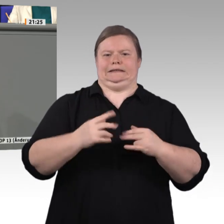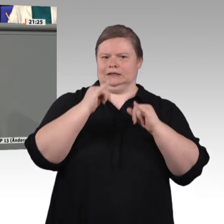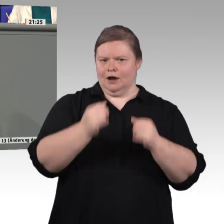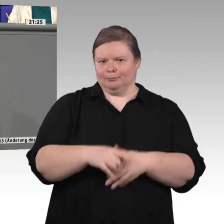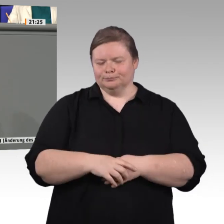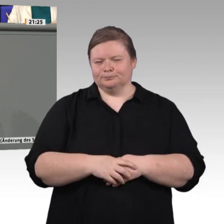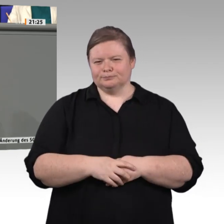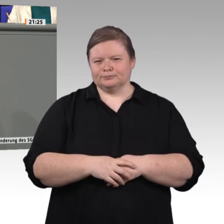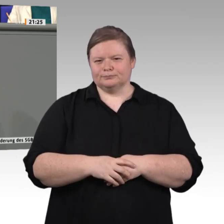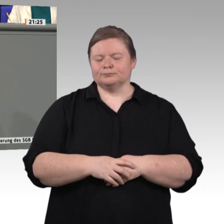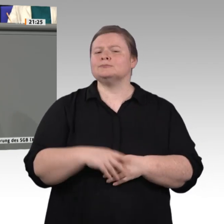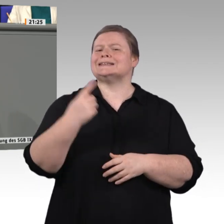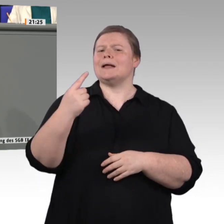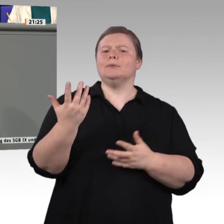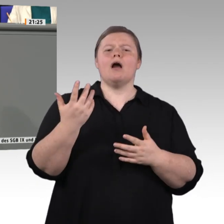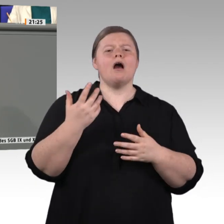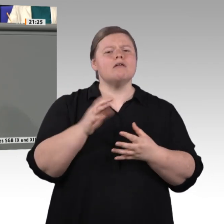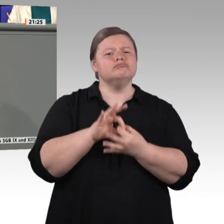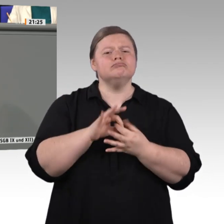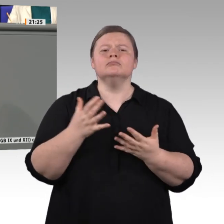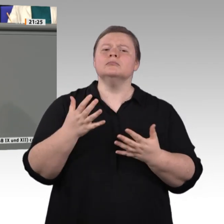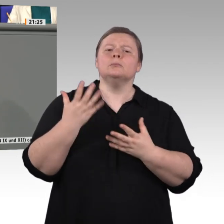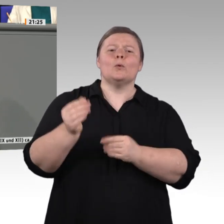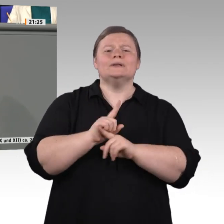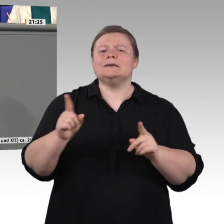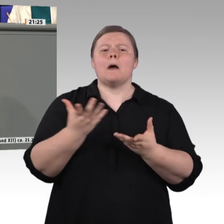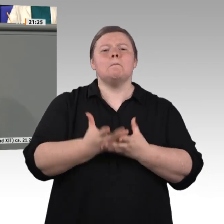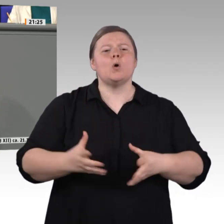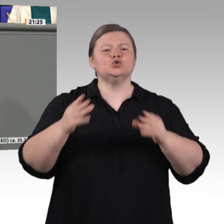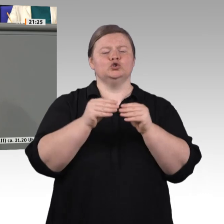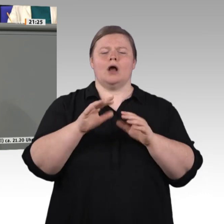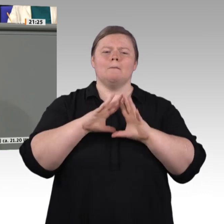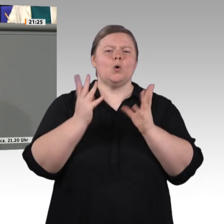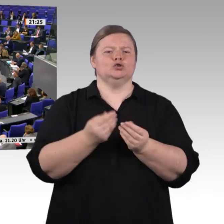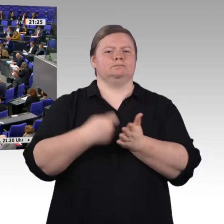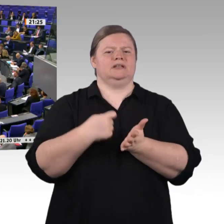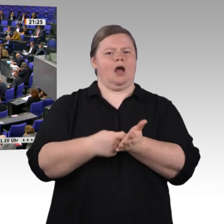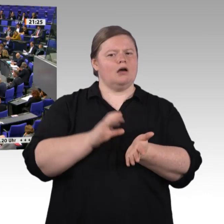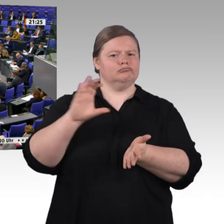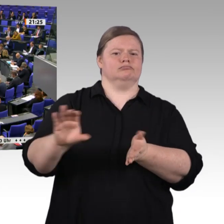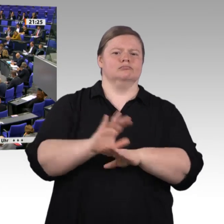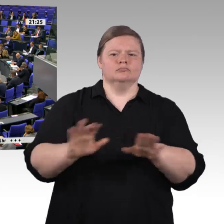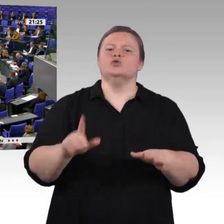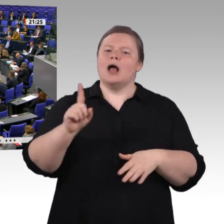entscheidend für mehr Selbstbestimmung, ein selbstbestimmteres Leben. Und mit dem heutigen Beschluss